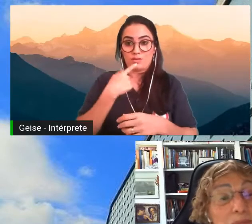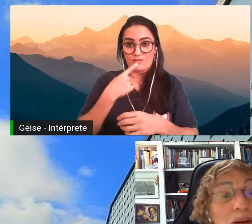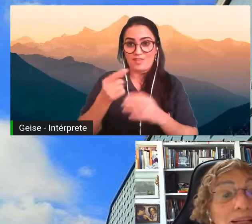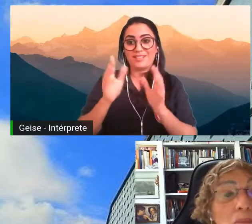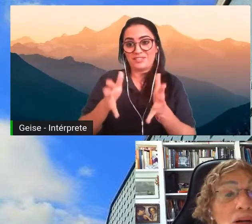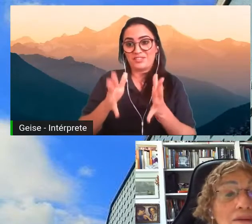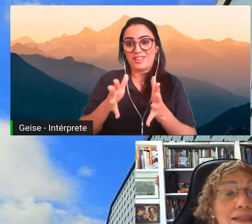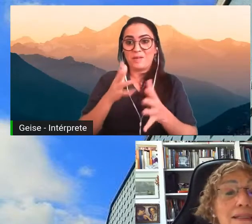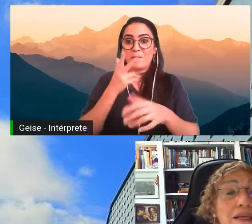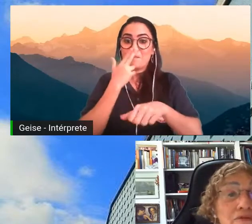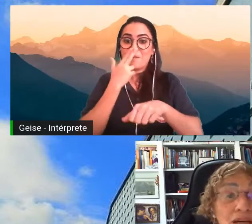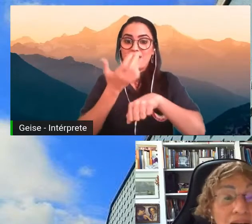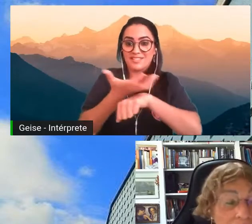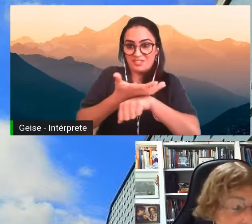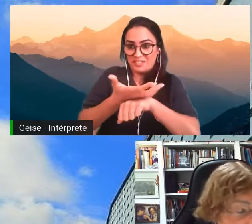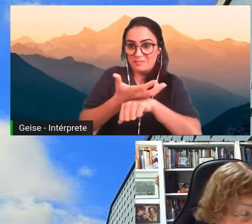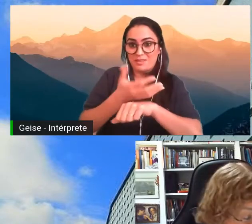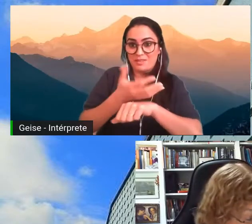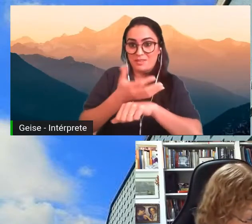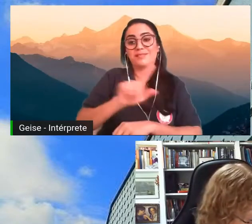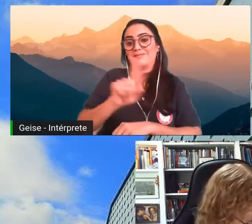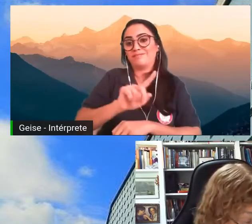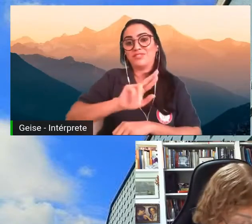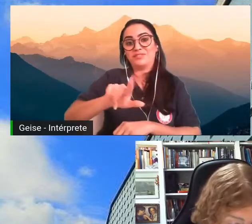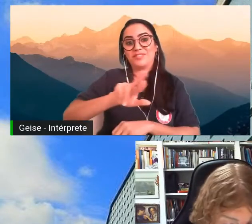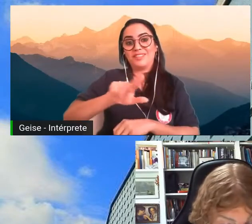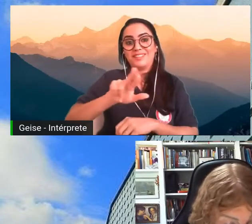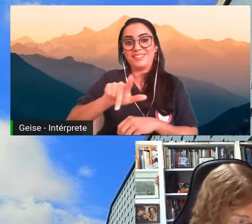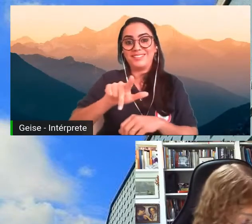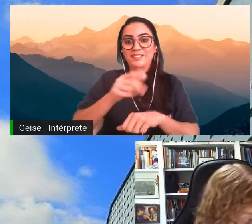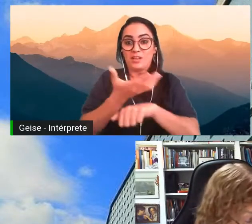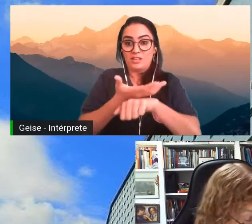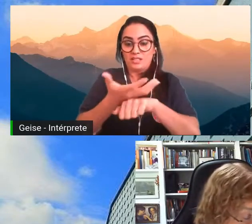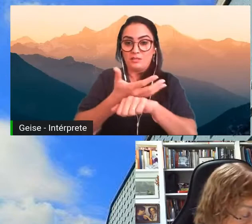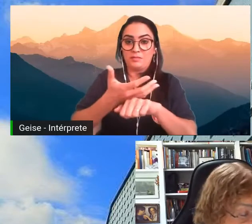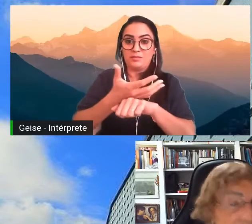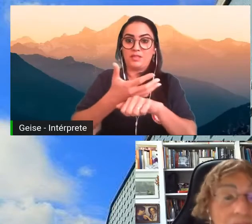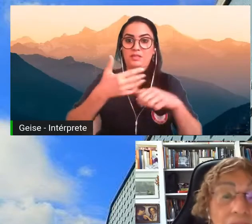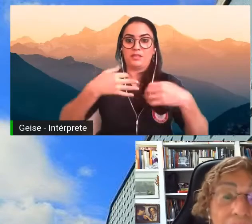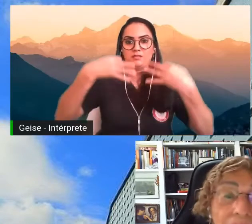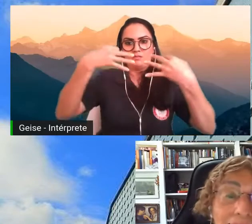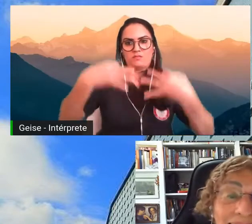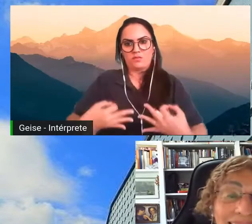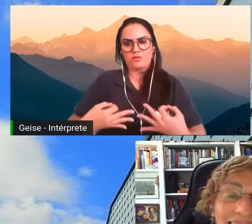A disciplina moral e cívica, que agora, pelo amor de Deus,